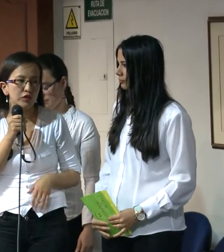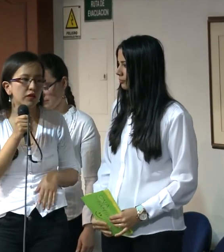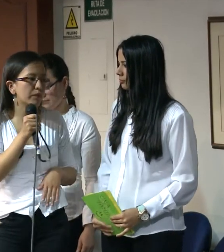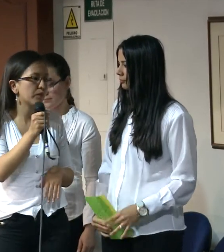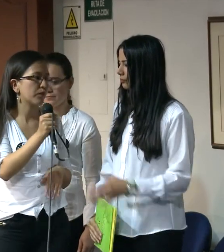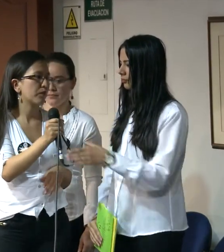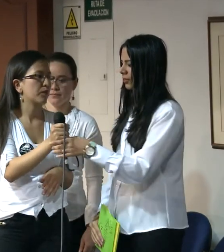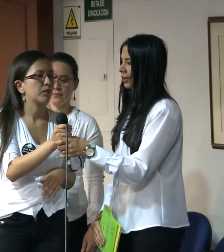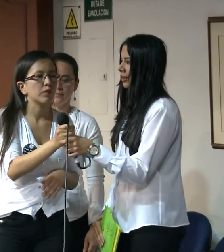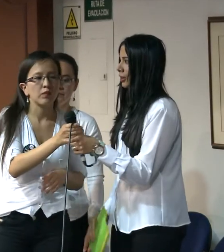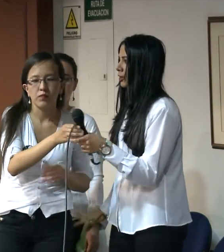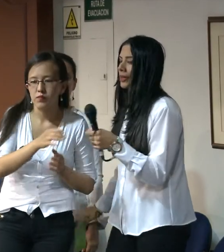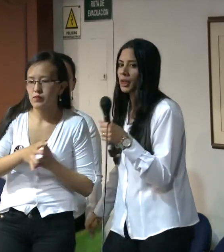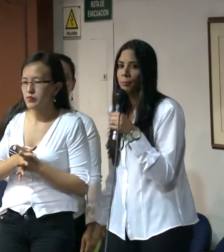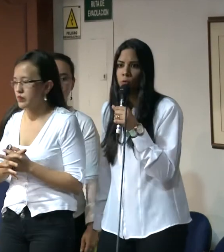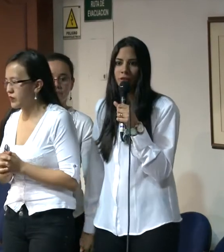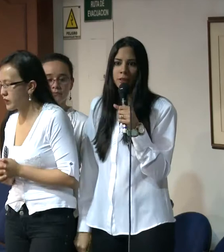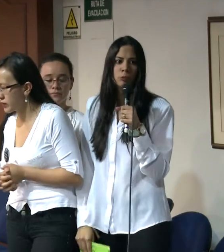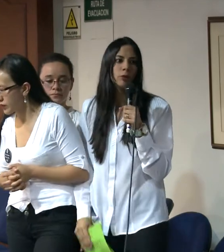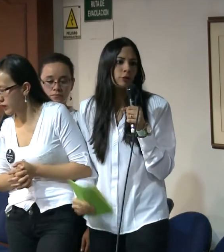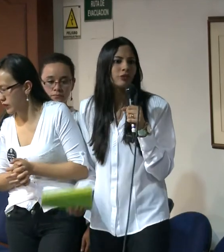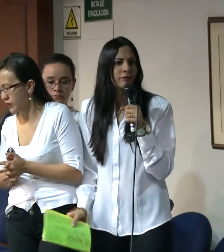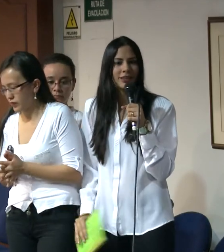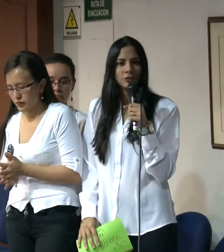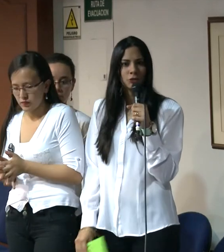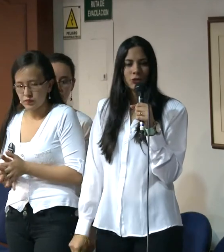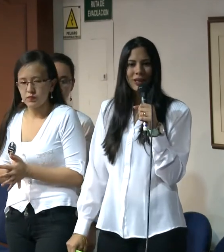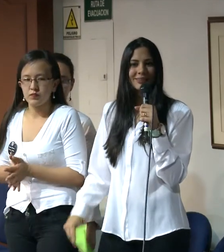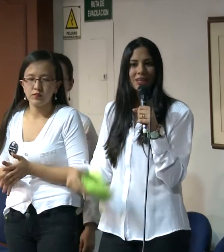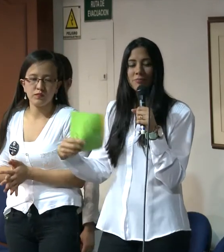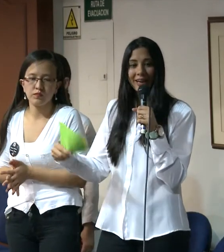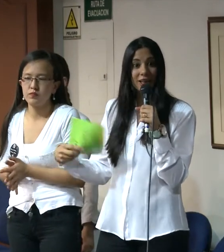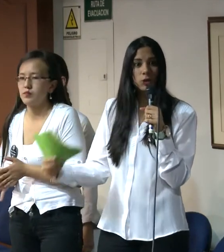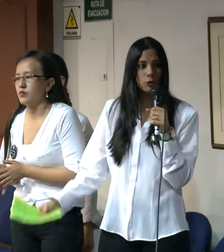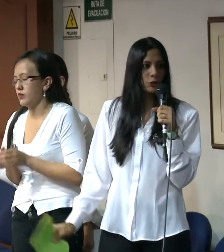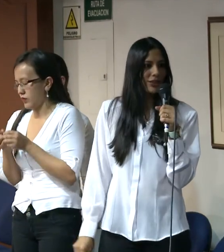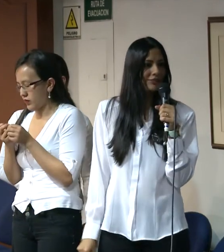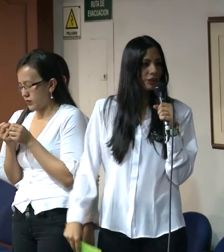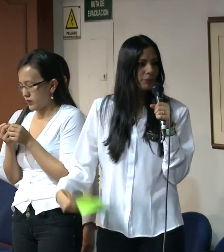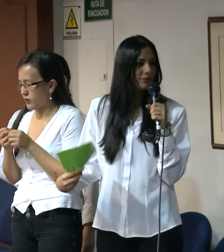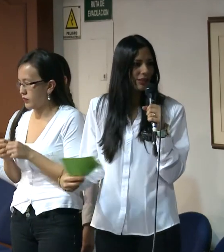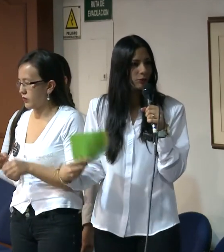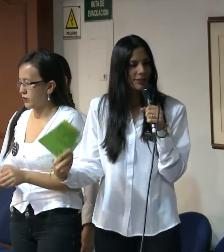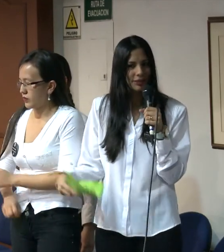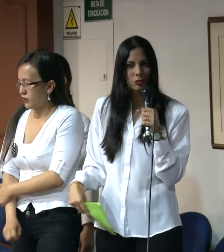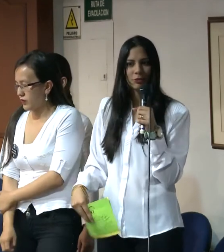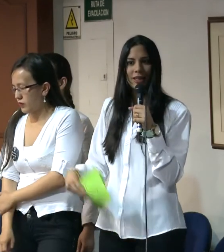claro posible. Y por último, bueno, se evidenció ese gran logro de